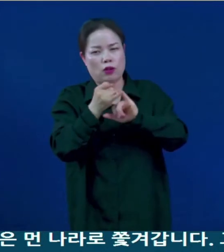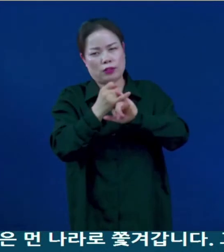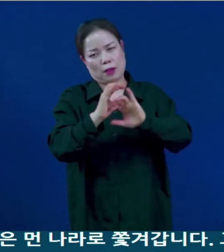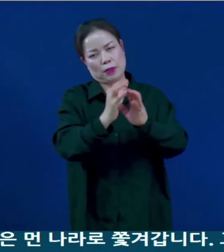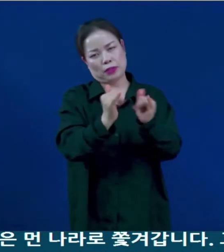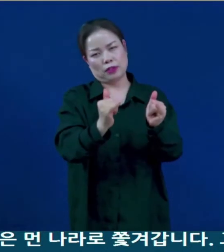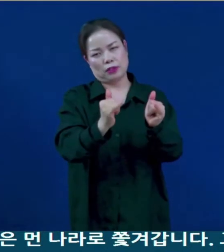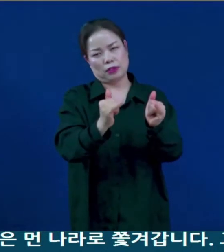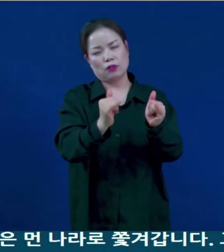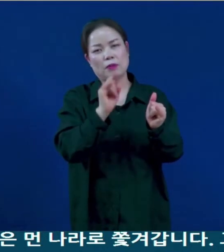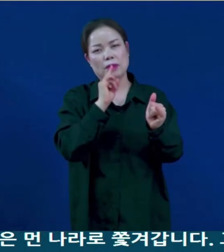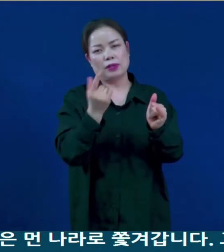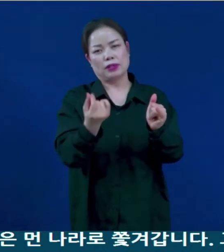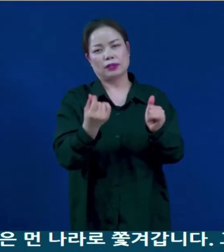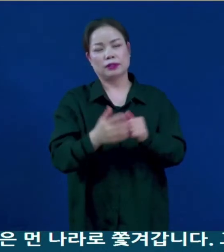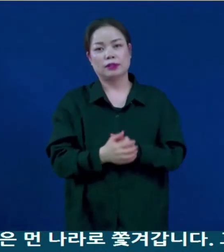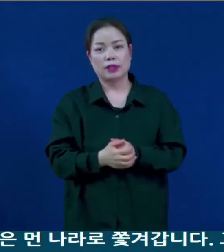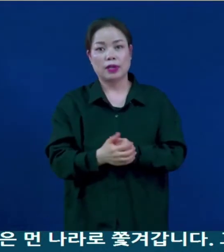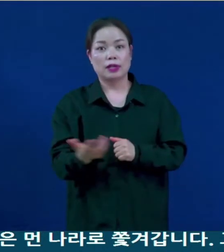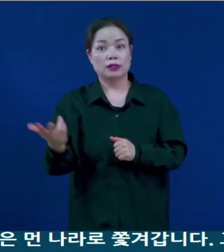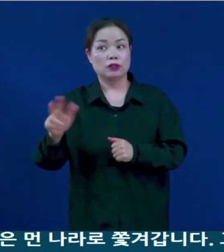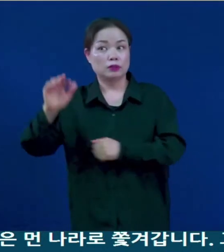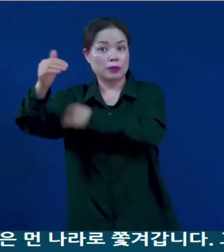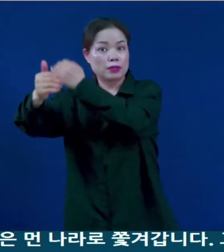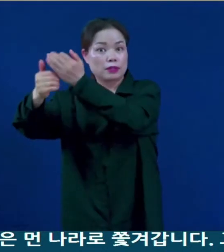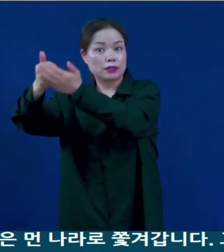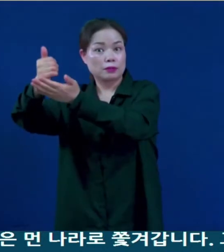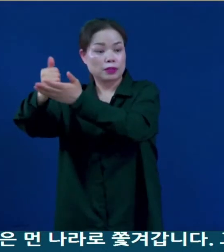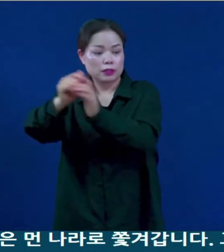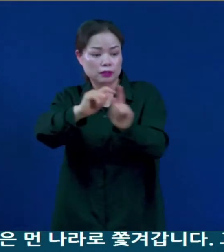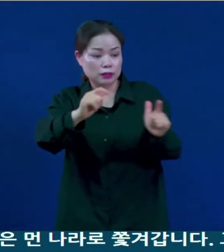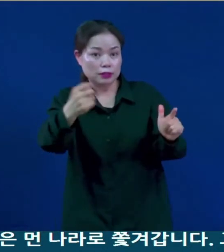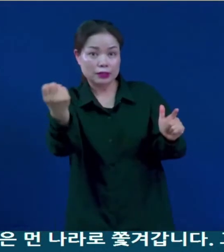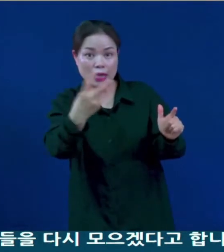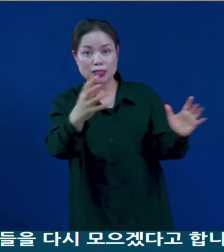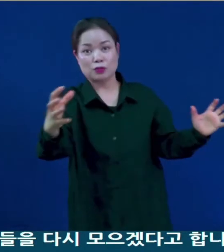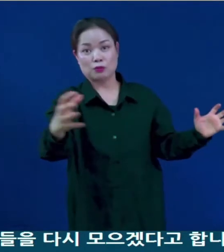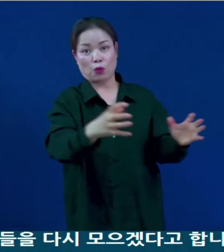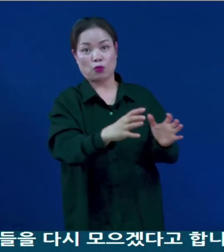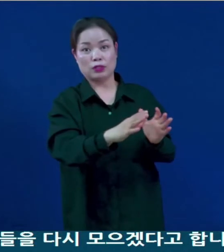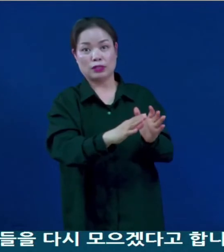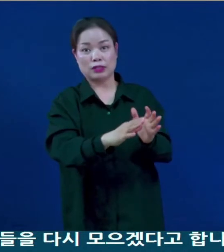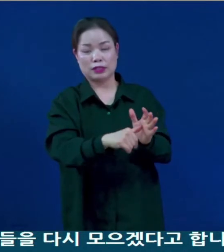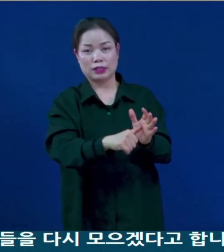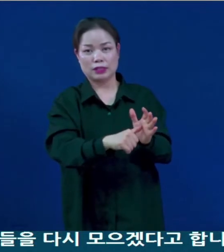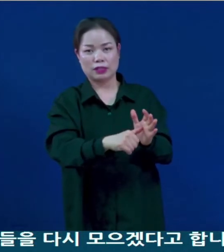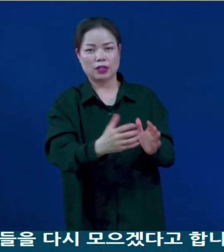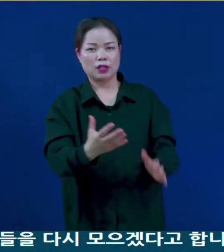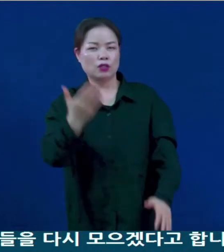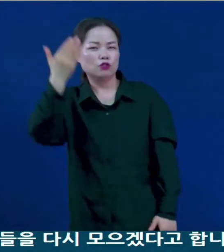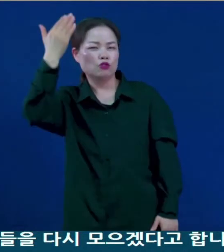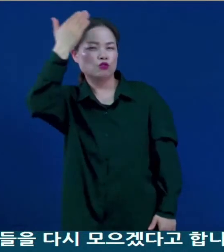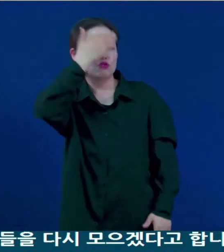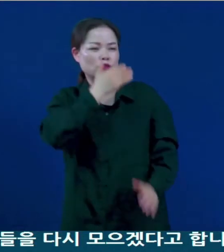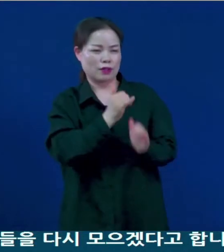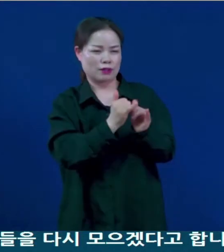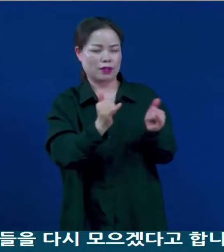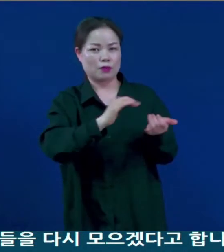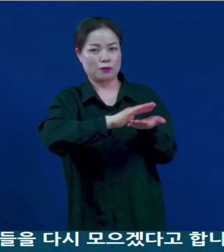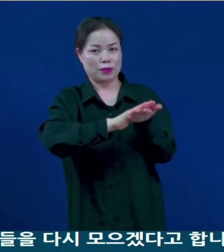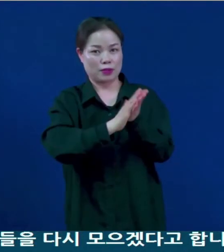말 같습니다. 하지만 하나님은 그들을 다시 모으실 때 순결한 사람으로